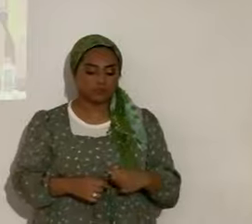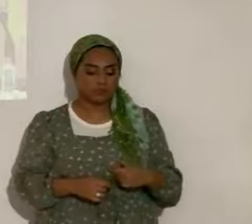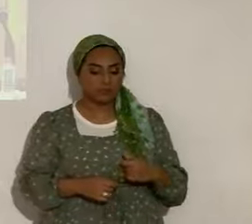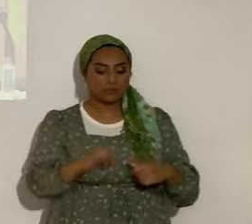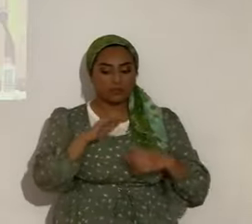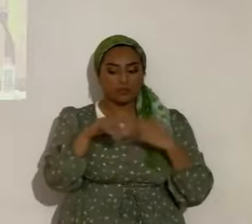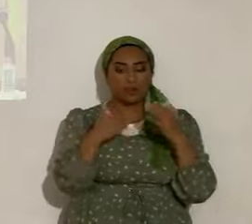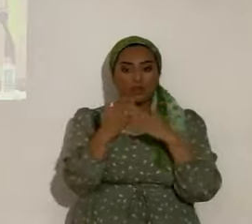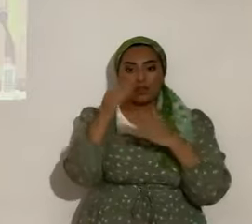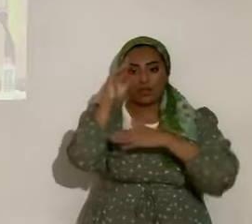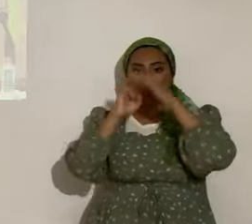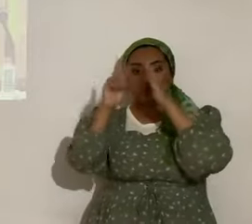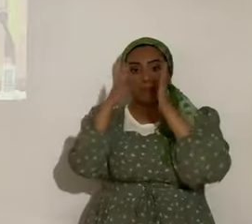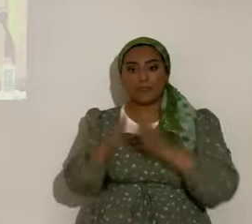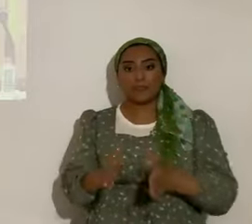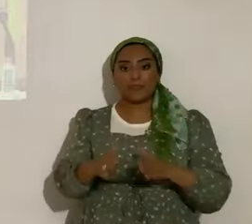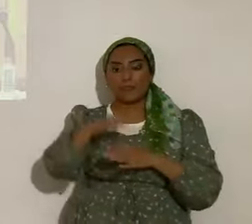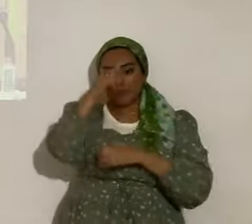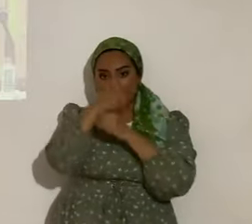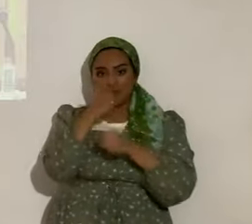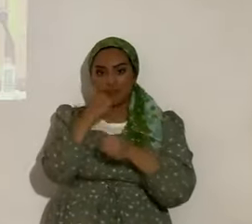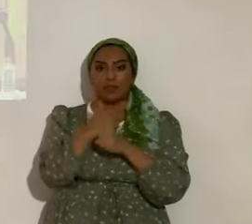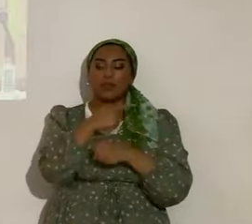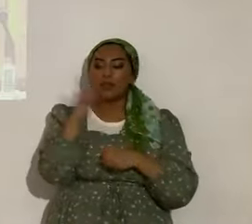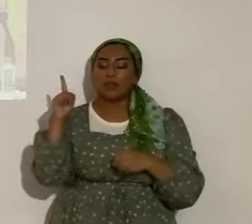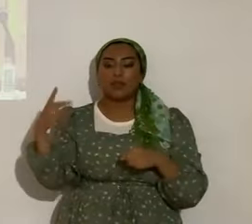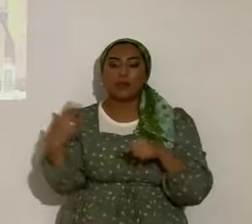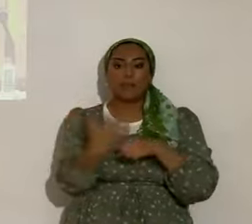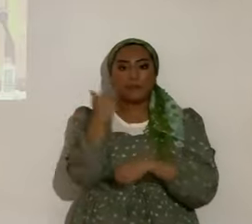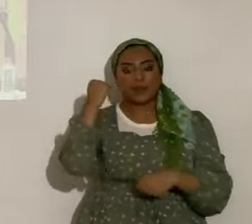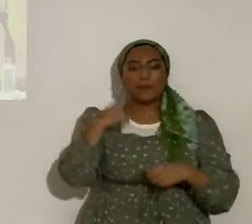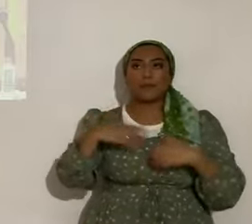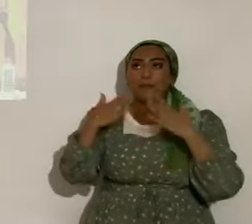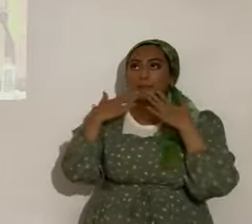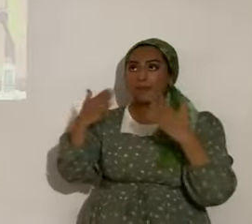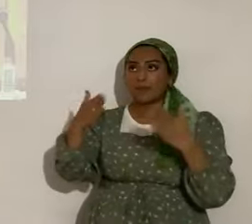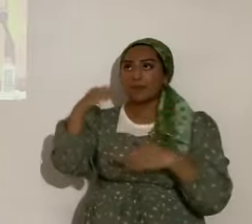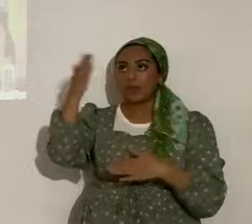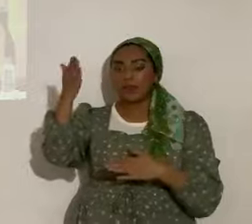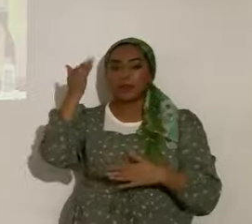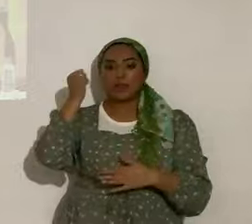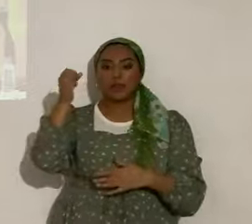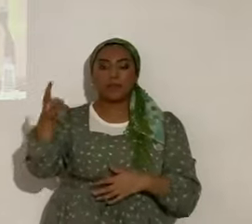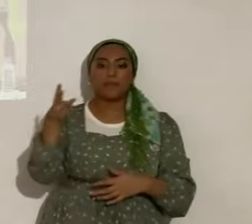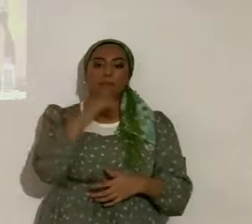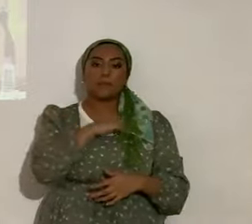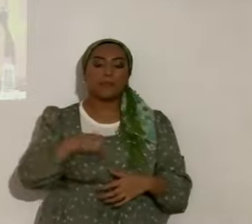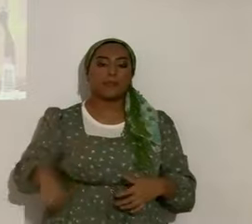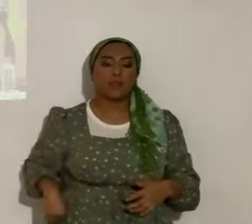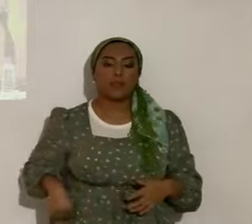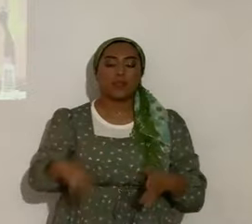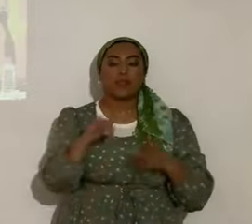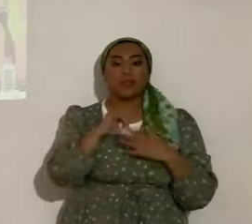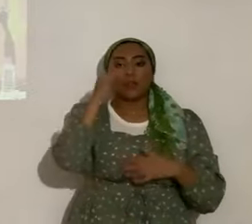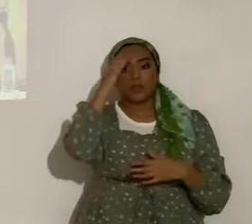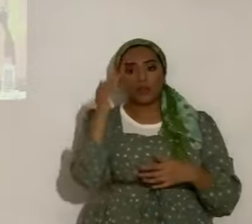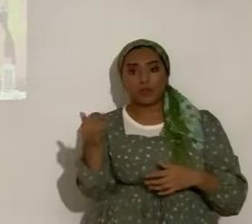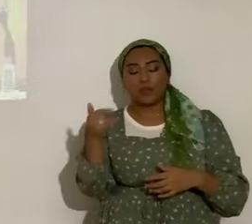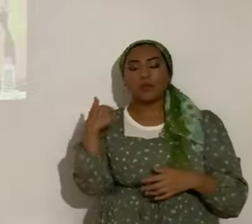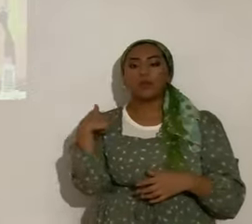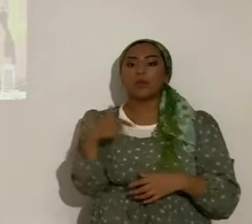Todos los profetas, hermanos, alcanzaron la victoria gracias a Yeshua Mashiach. Por lo tanto,